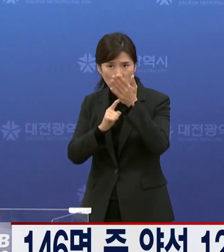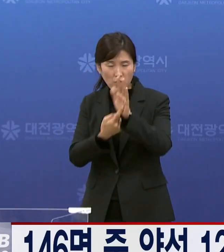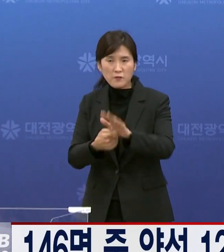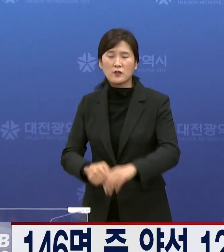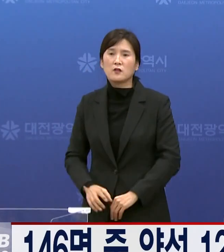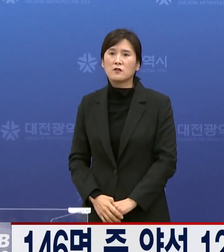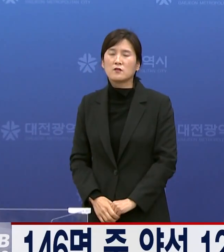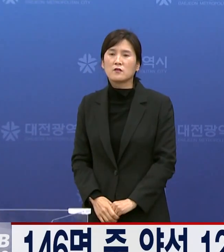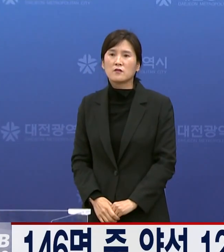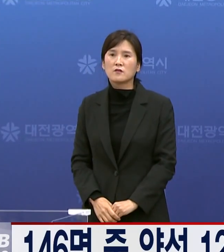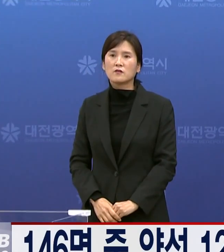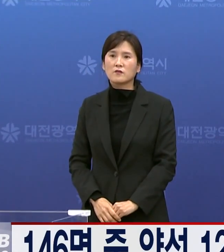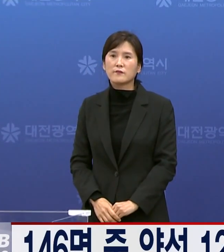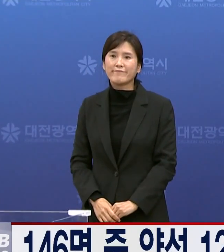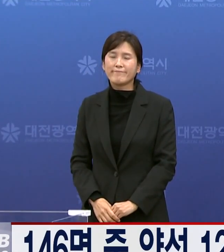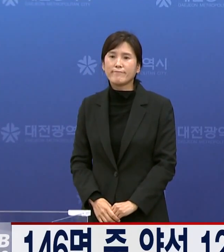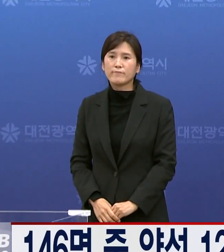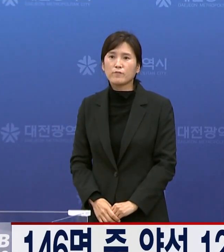것입니다.